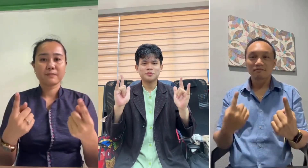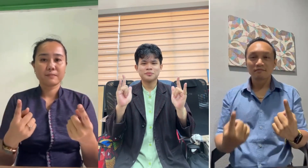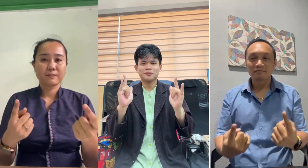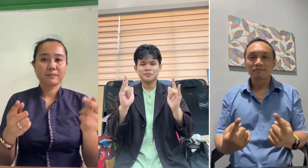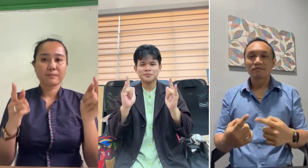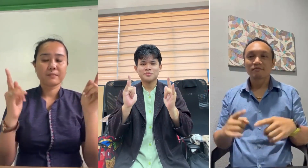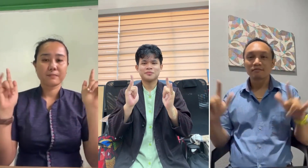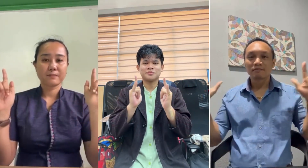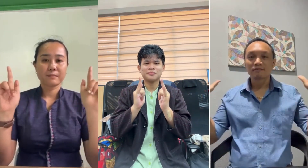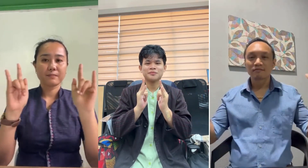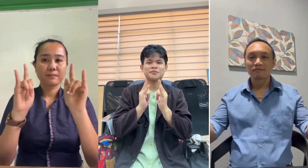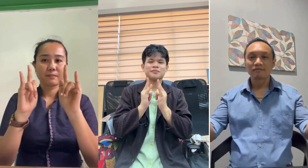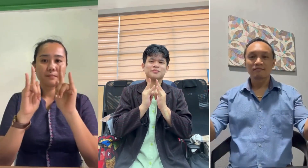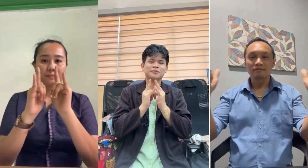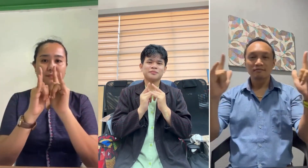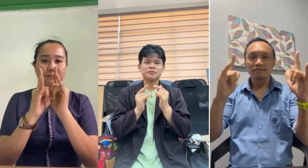ng pag-ibig.